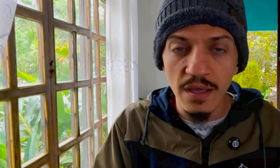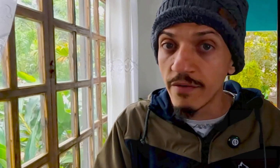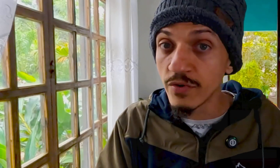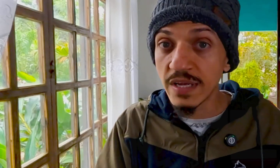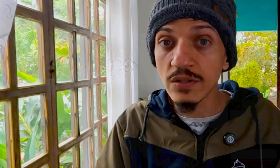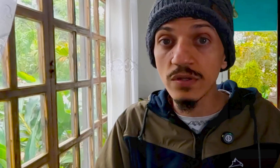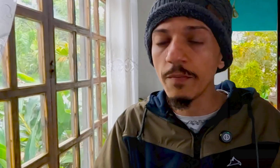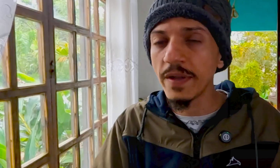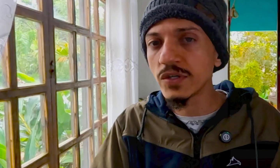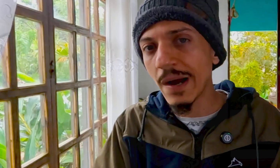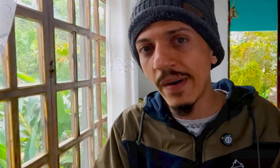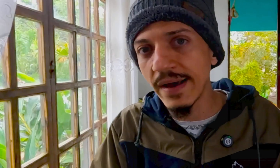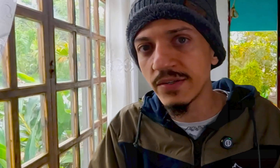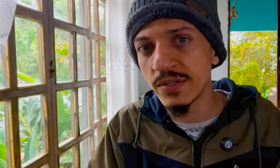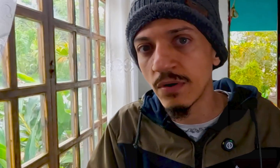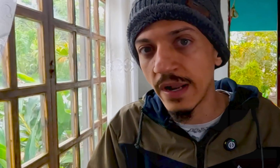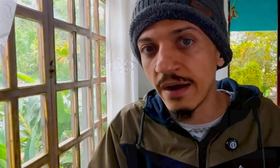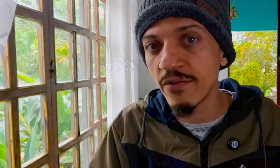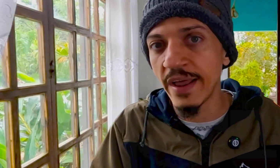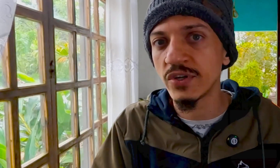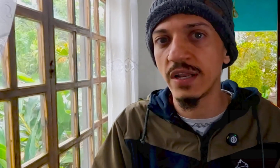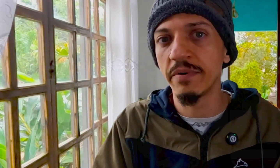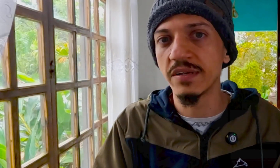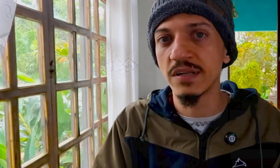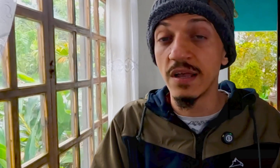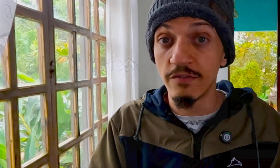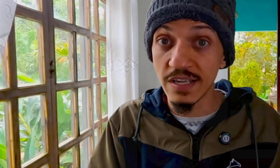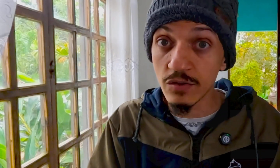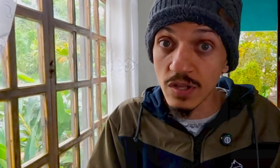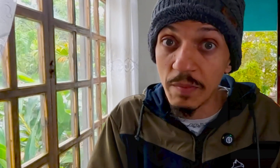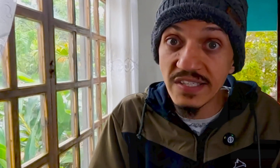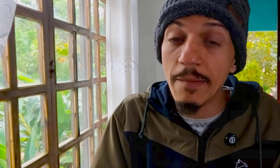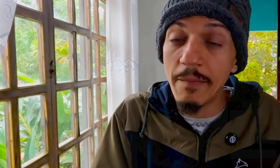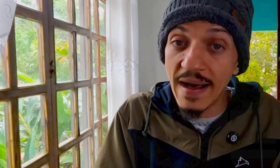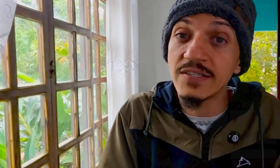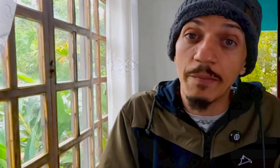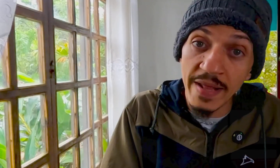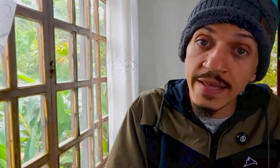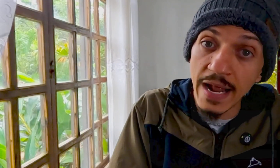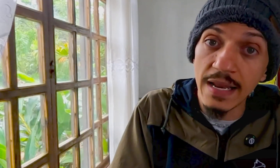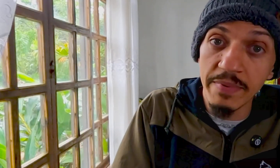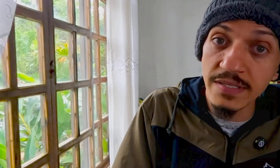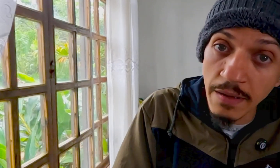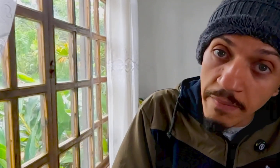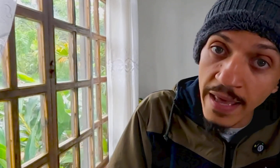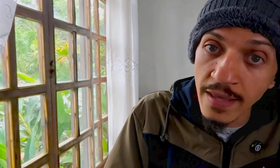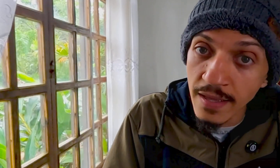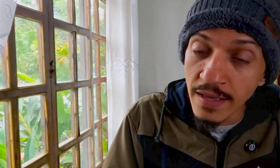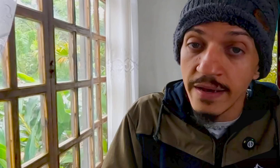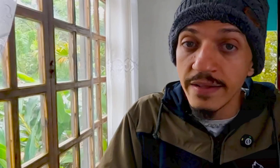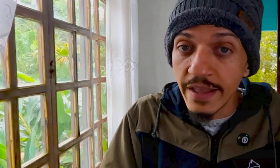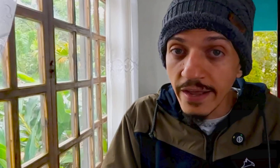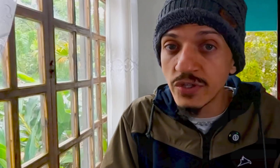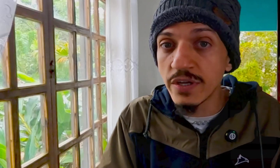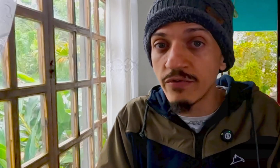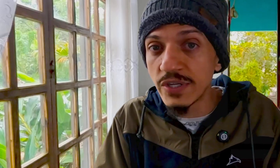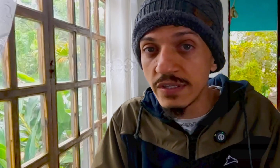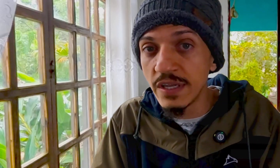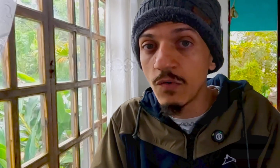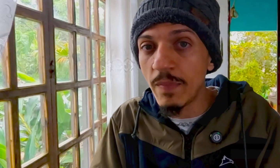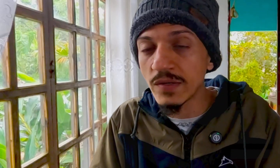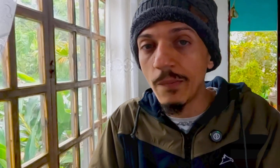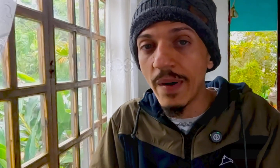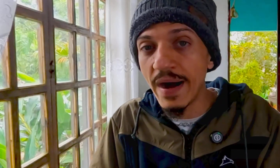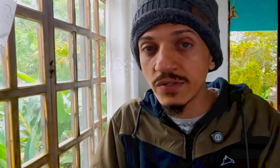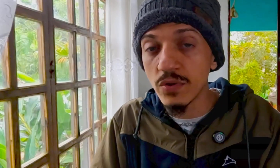sim, você é totalmente capaz de se tornar fluente em Libras. Você é totalmente capaz de aprender a Libras também, desde que você